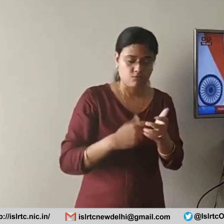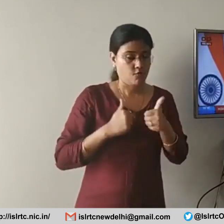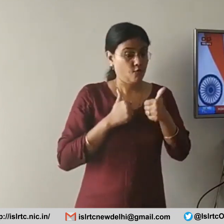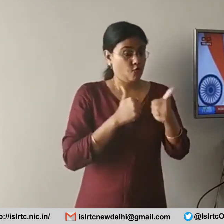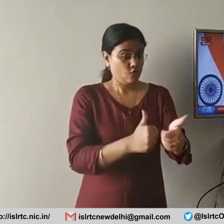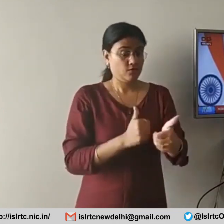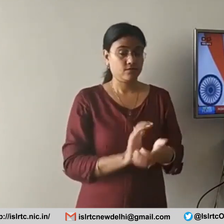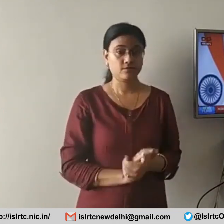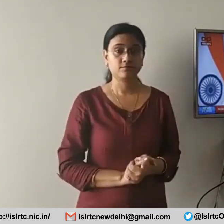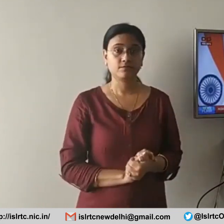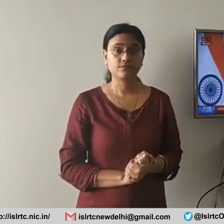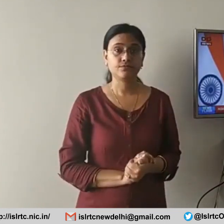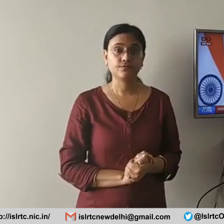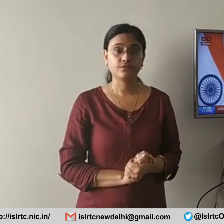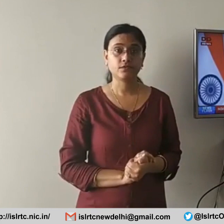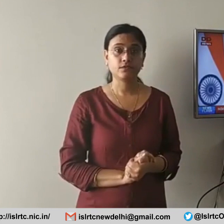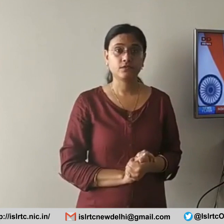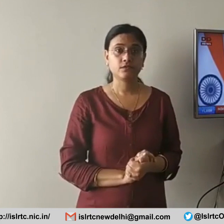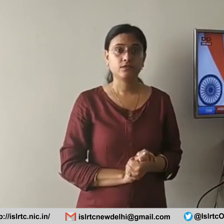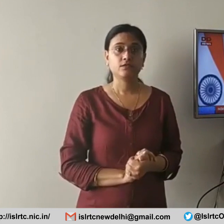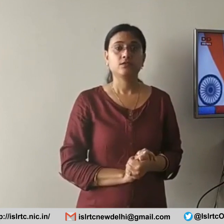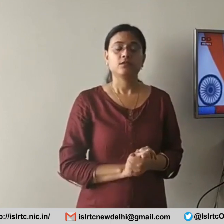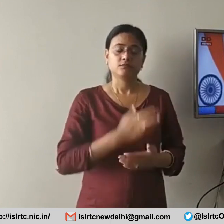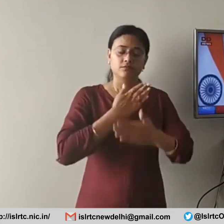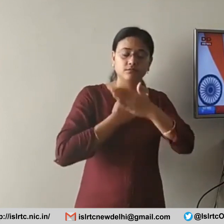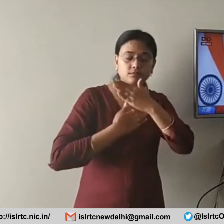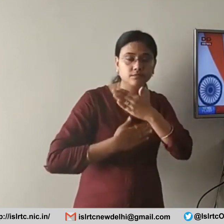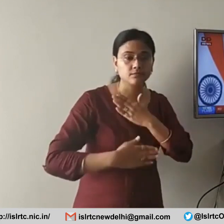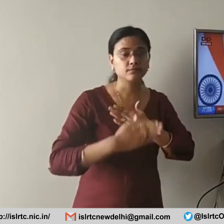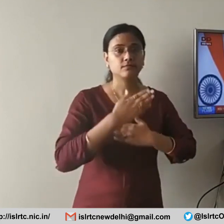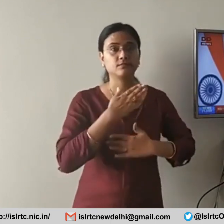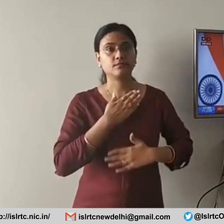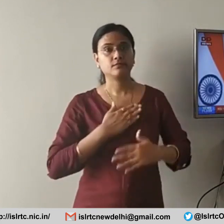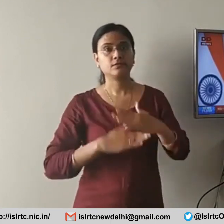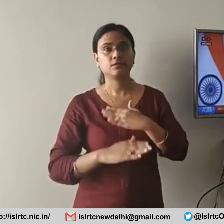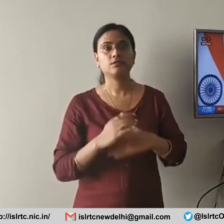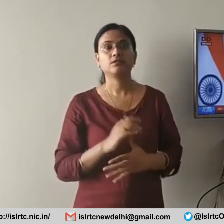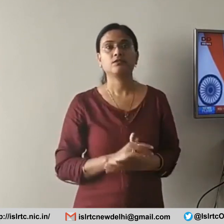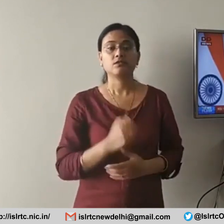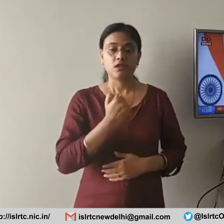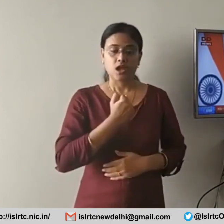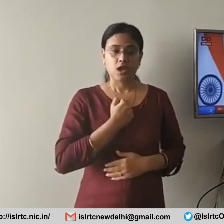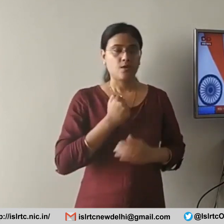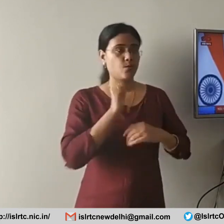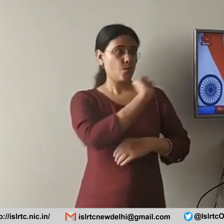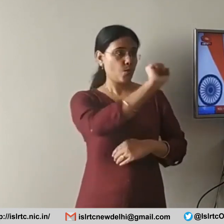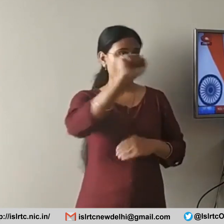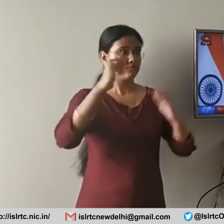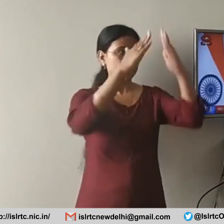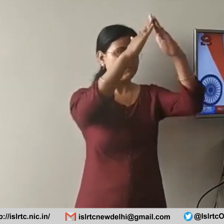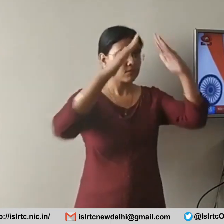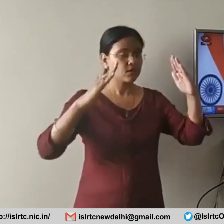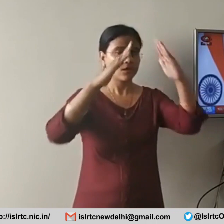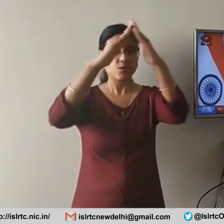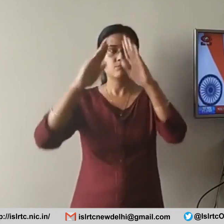हैं, जितने संयम से अपने घरों में रहकर